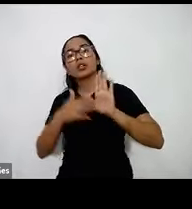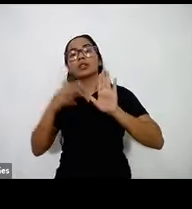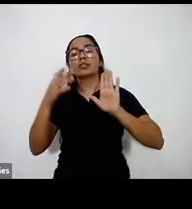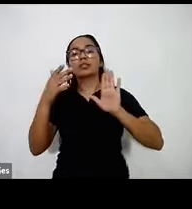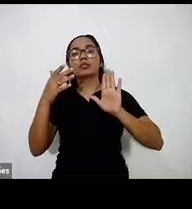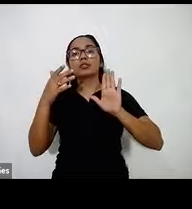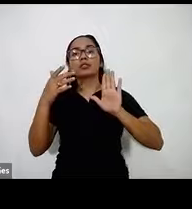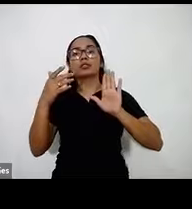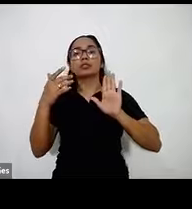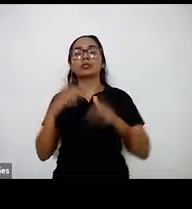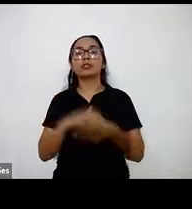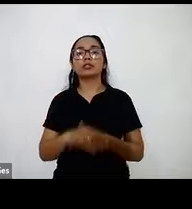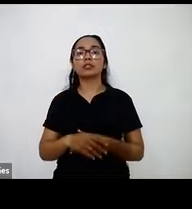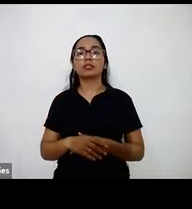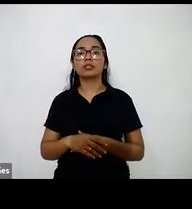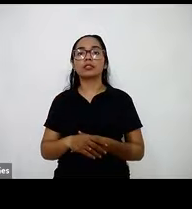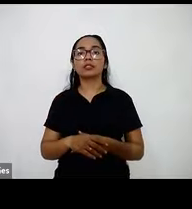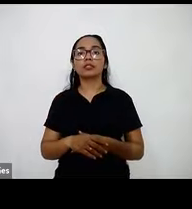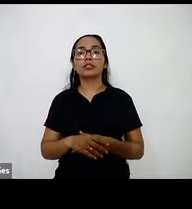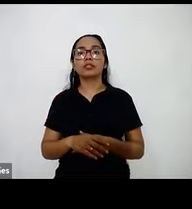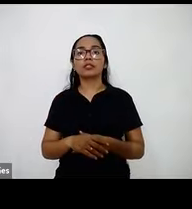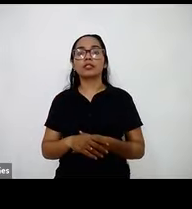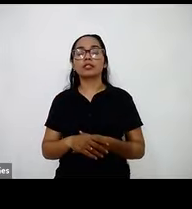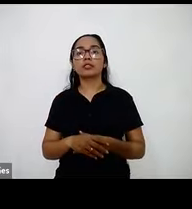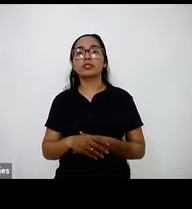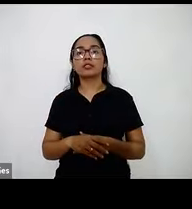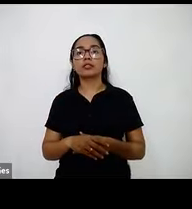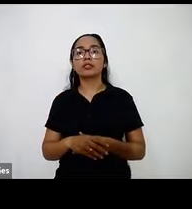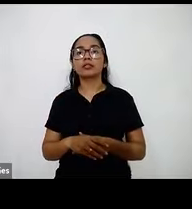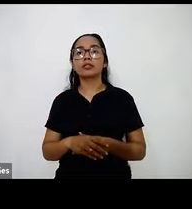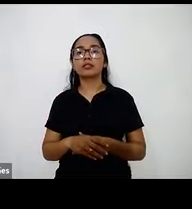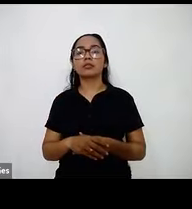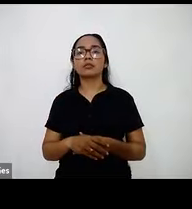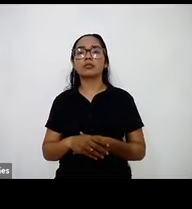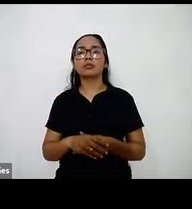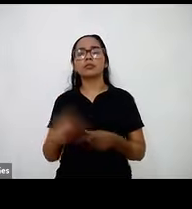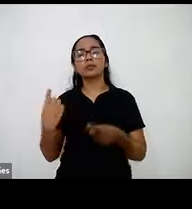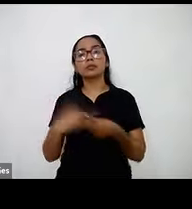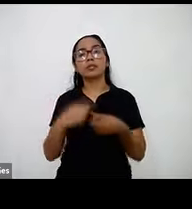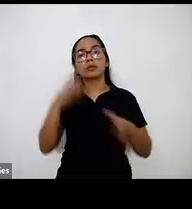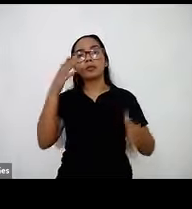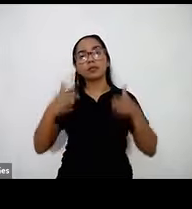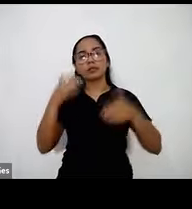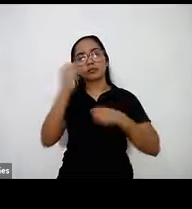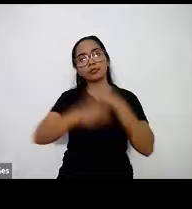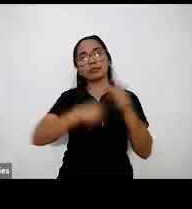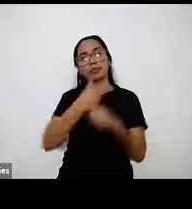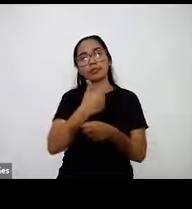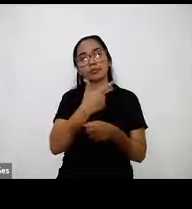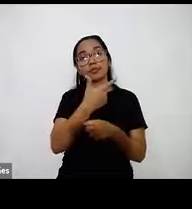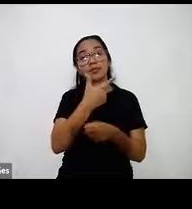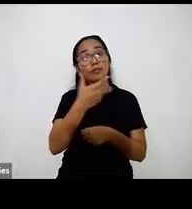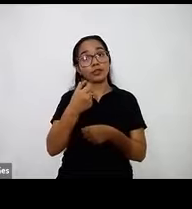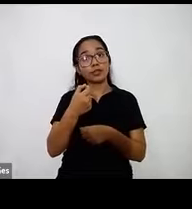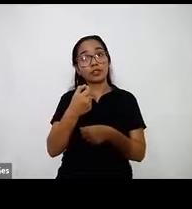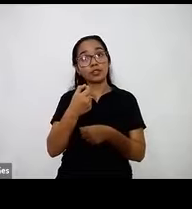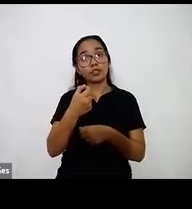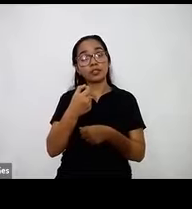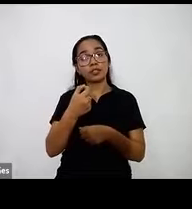realizado um concurso público em Fortaleza, que há mais de 20 anos não existia concurso público para a rede de atenção